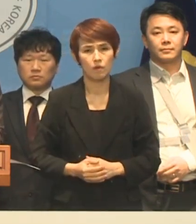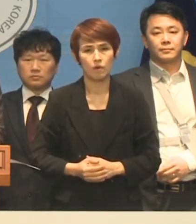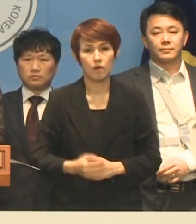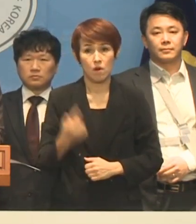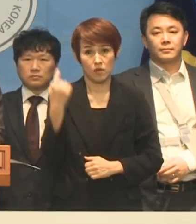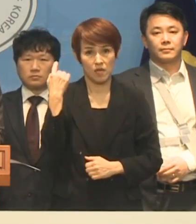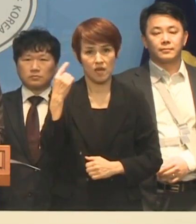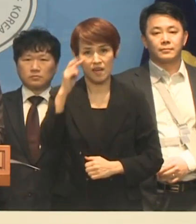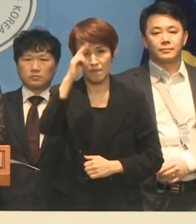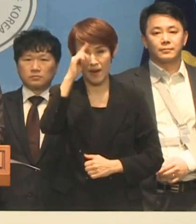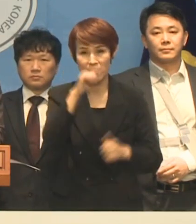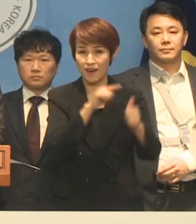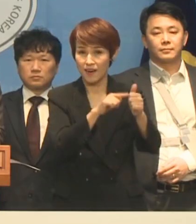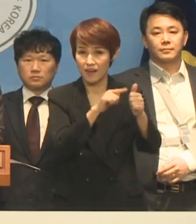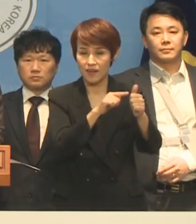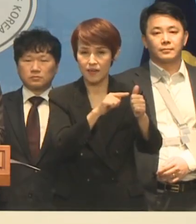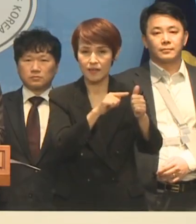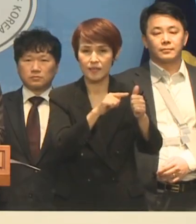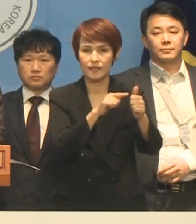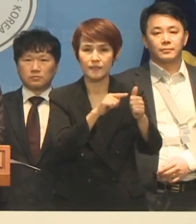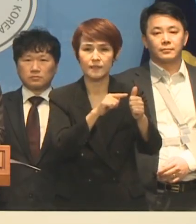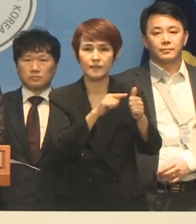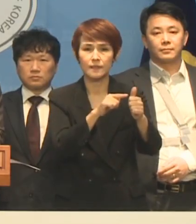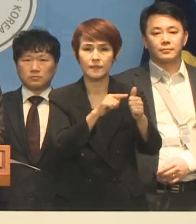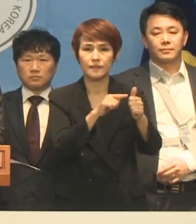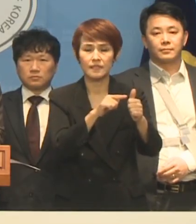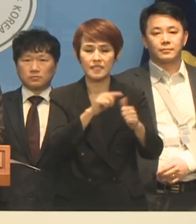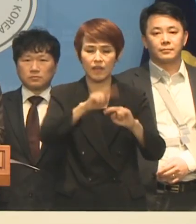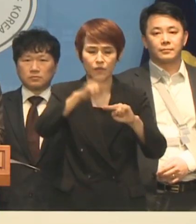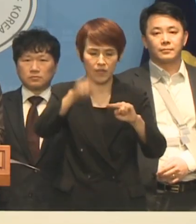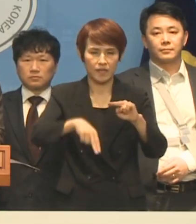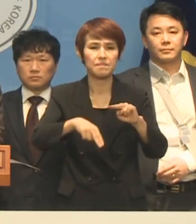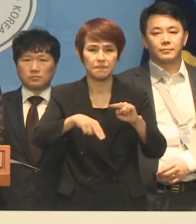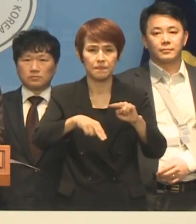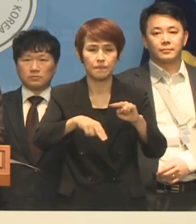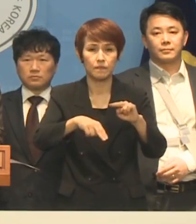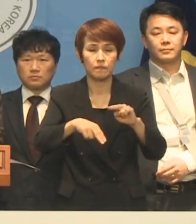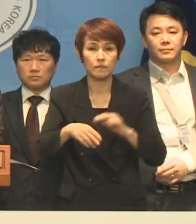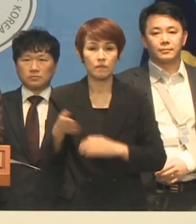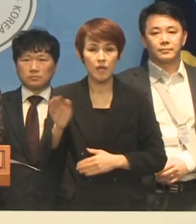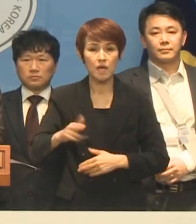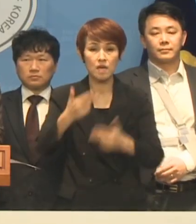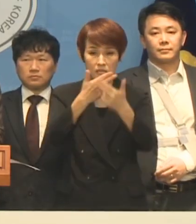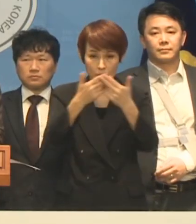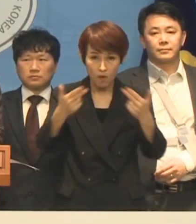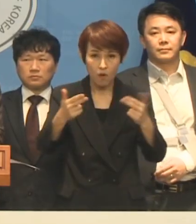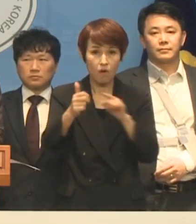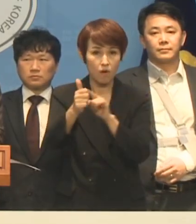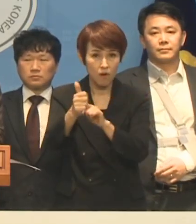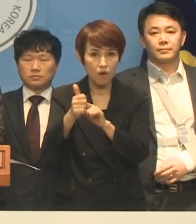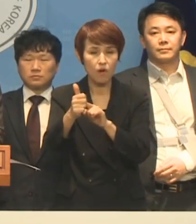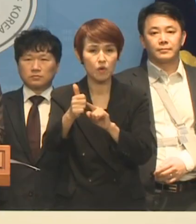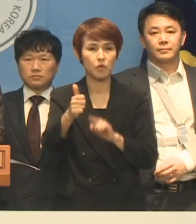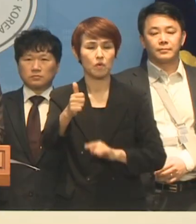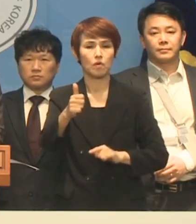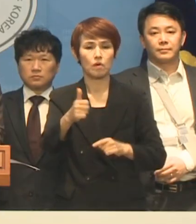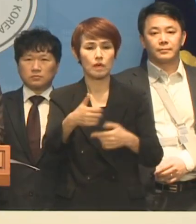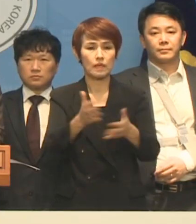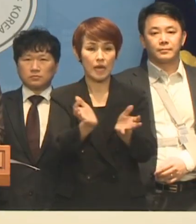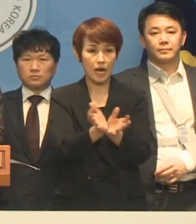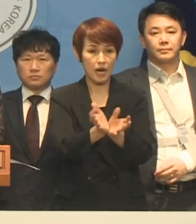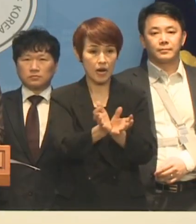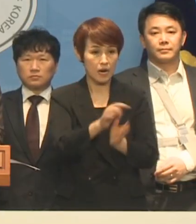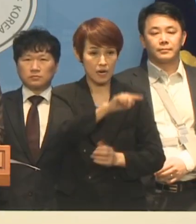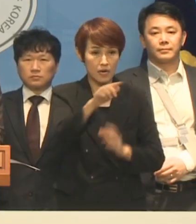어제 박구용 교육연수원장이 사퇴했지만 이재명 대표를 비롯한 당 지도부는